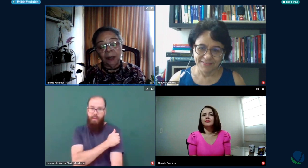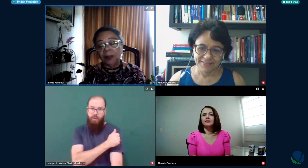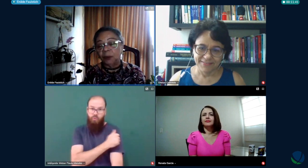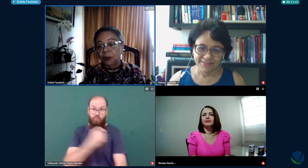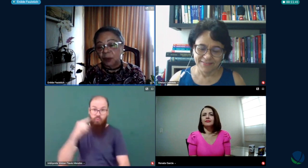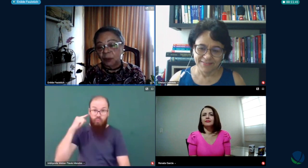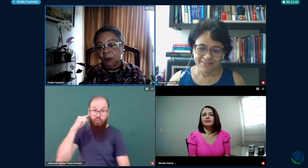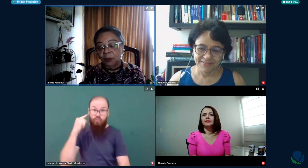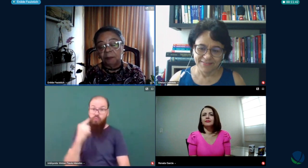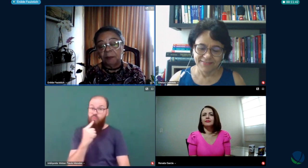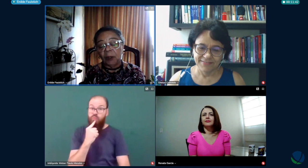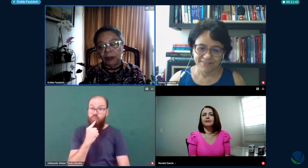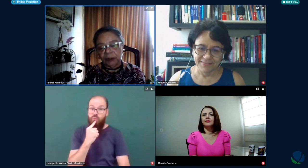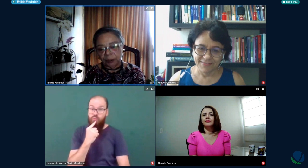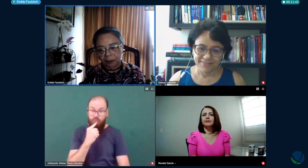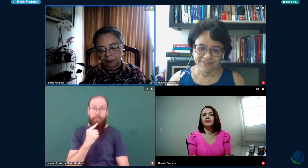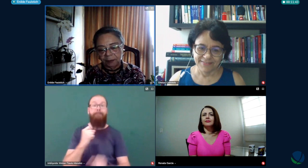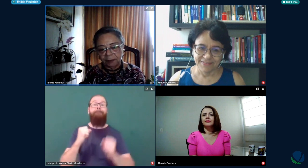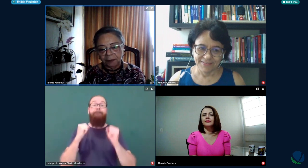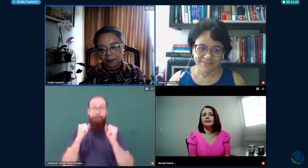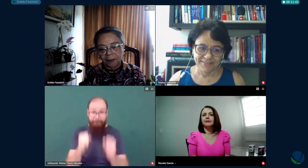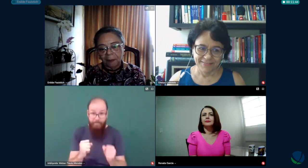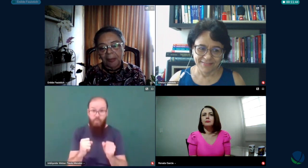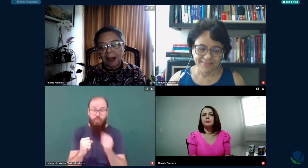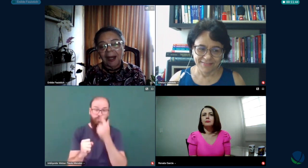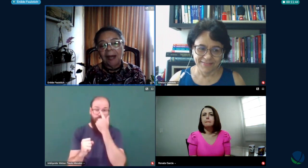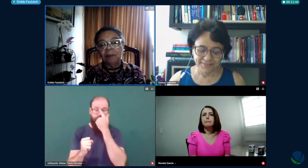em que um aluno surdo pode